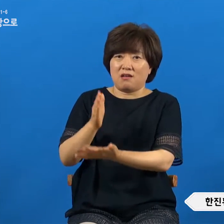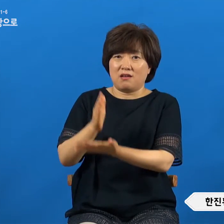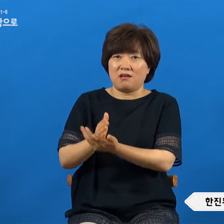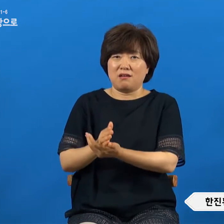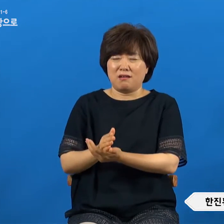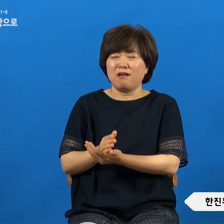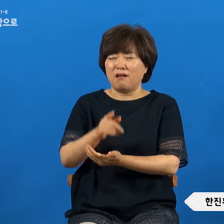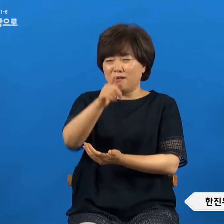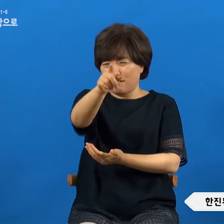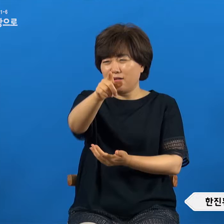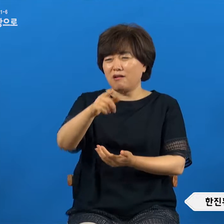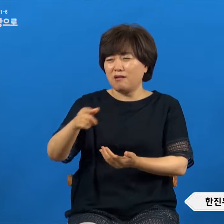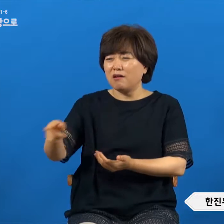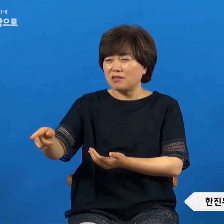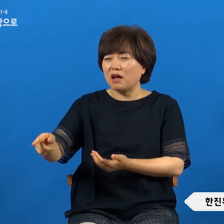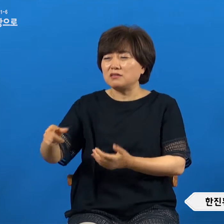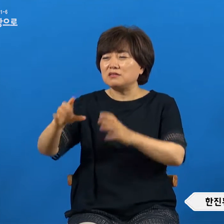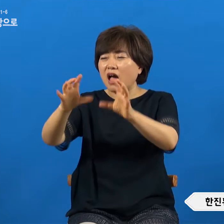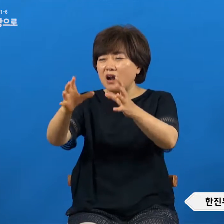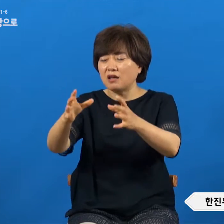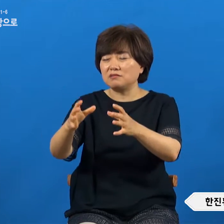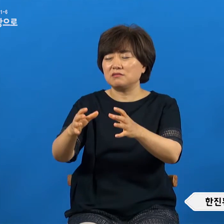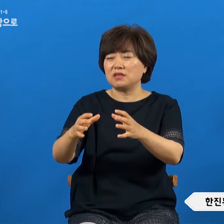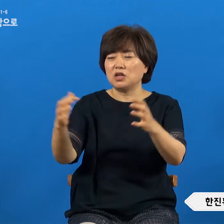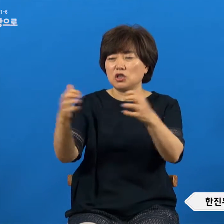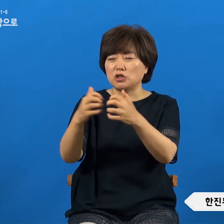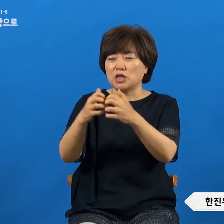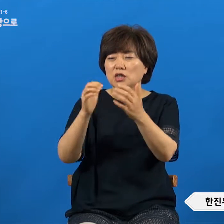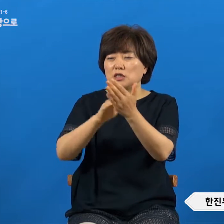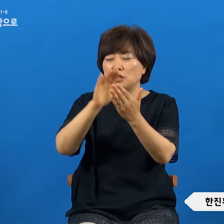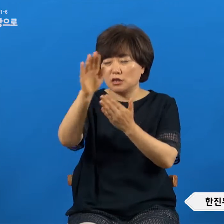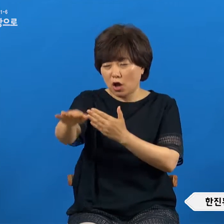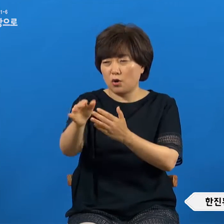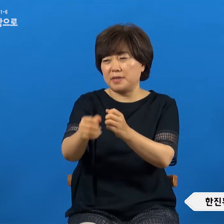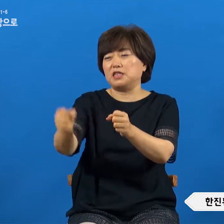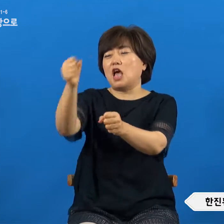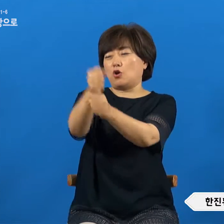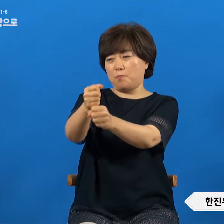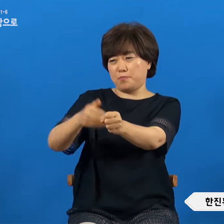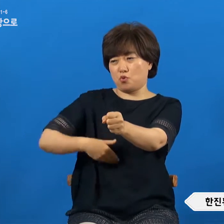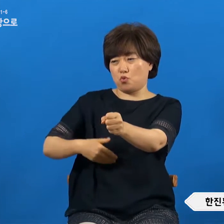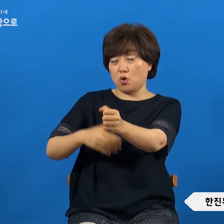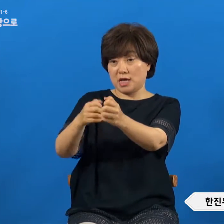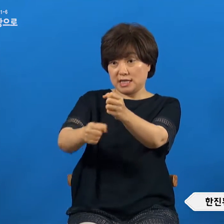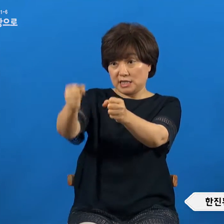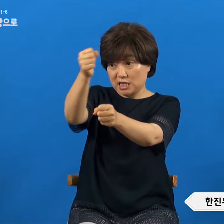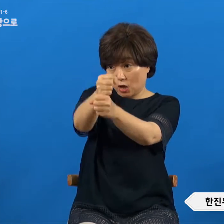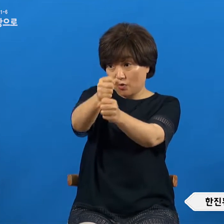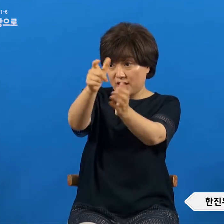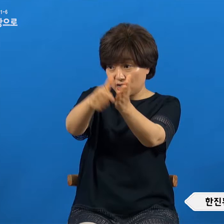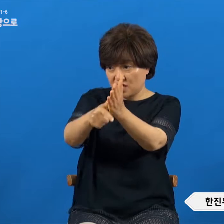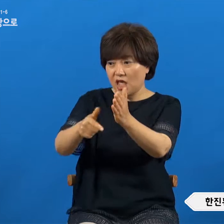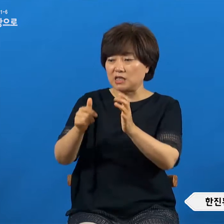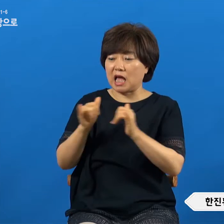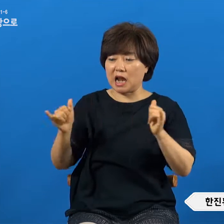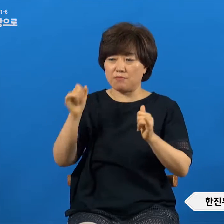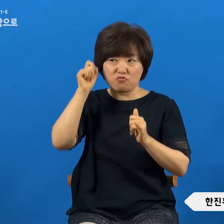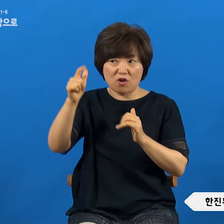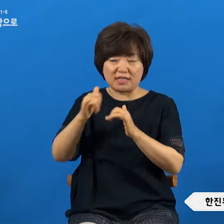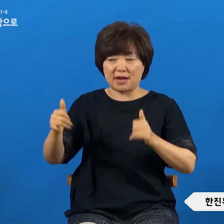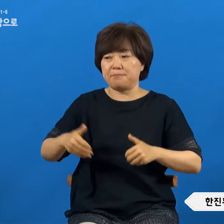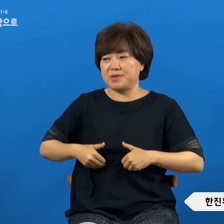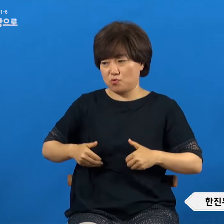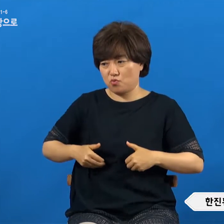자네 조국은 전쟁이 끝나면 재건을 해야 될 걸세. 재건하기 위해서는 인재가 필요할